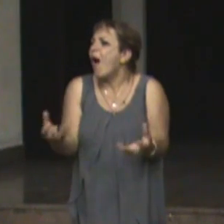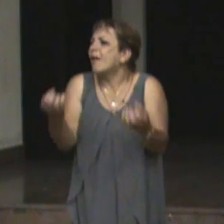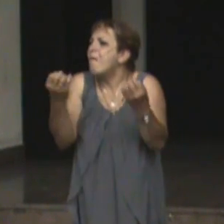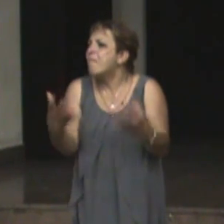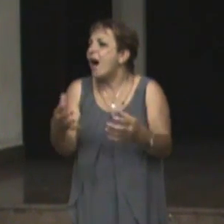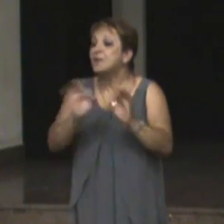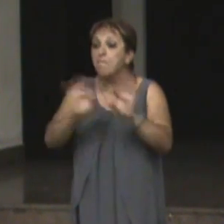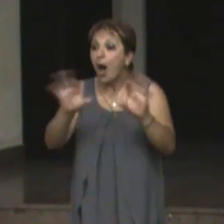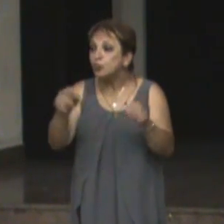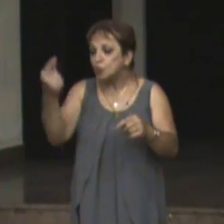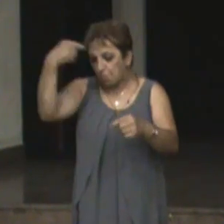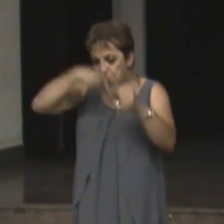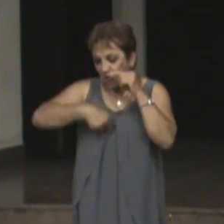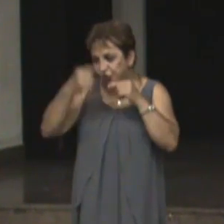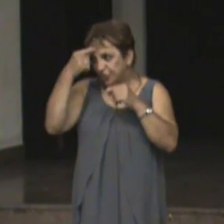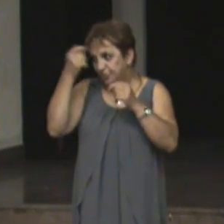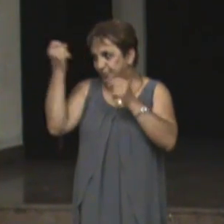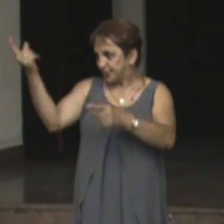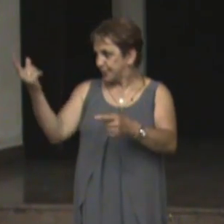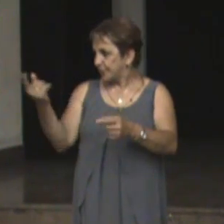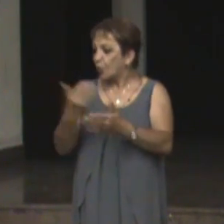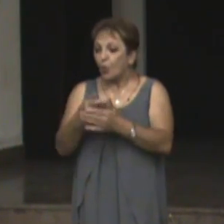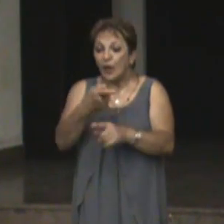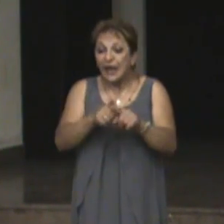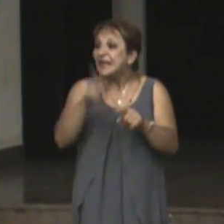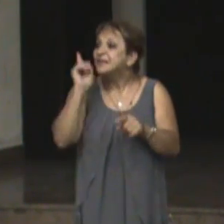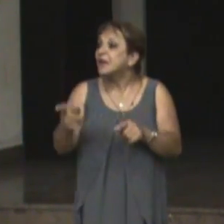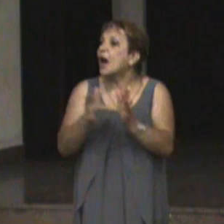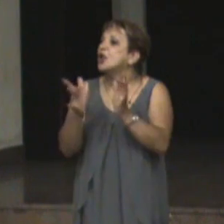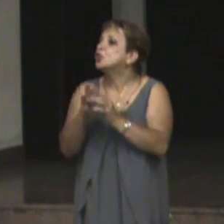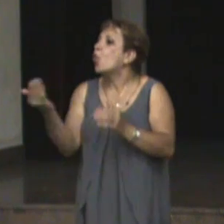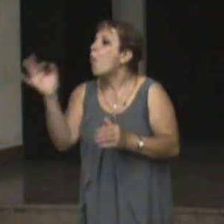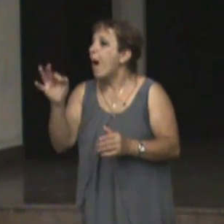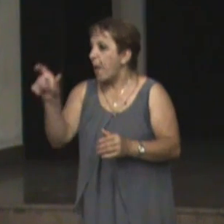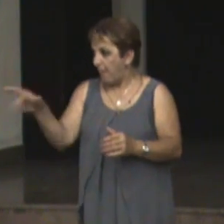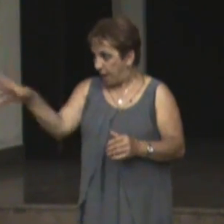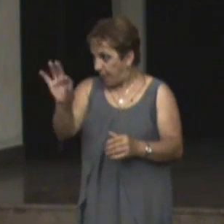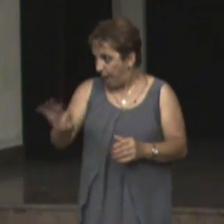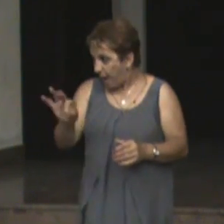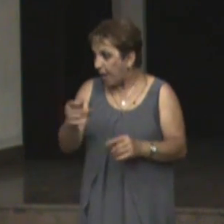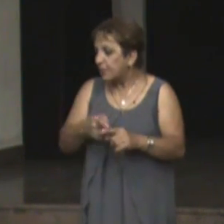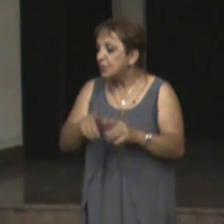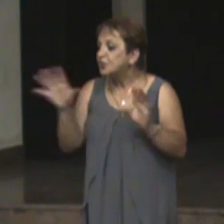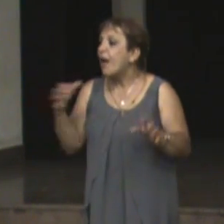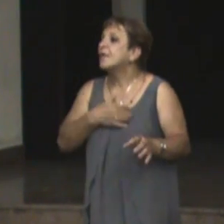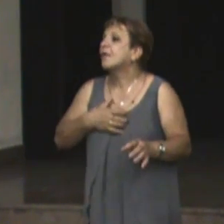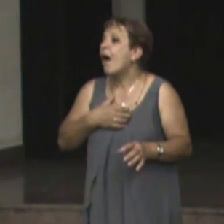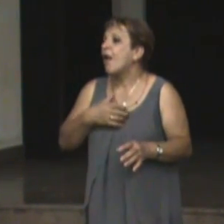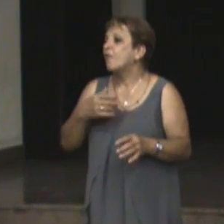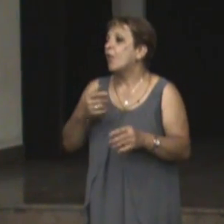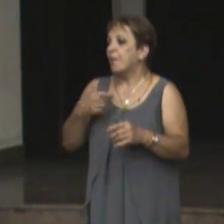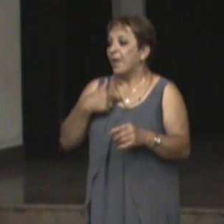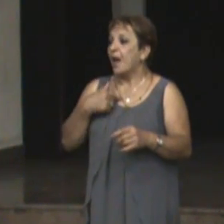եմ մոռանում, որտեղ սա է ինձ կյանք տվող իրականը, որովհետև ես առաջին բանը, որ ինձ մխիթարել